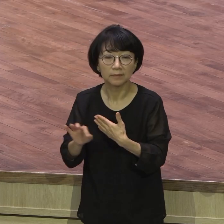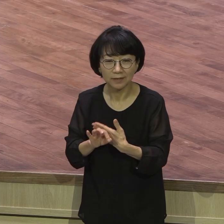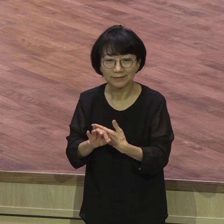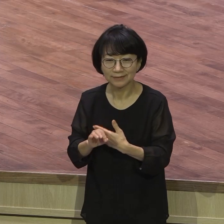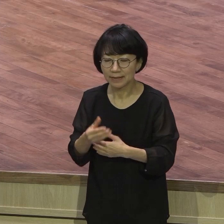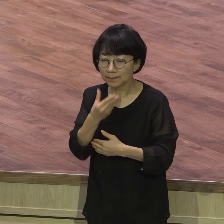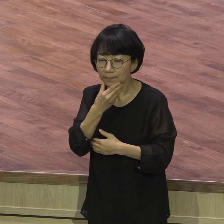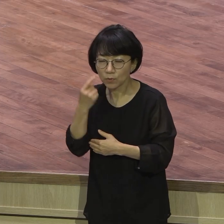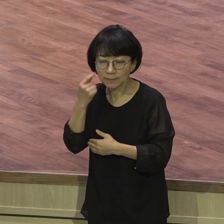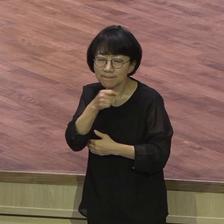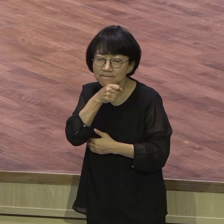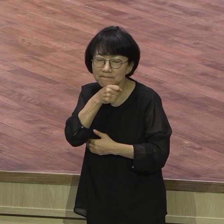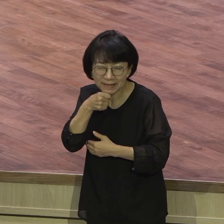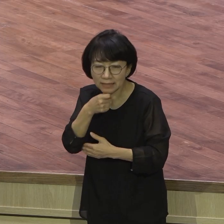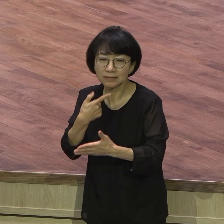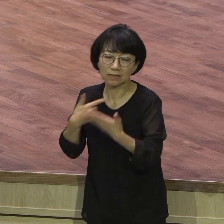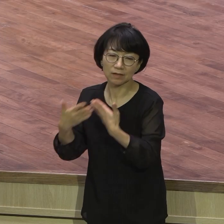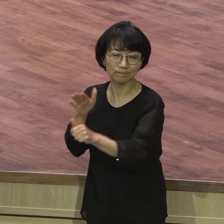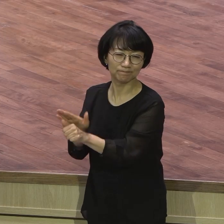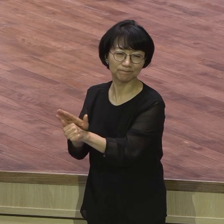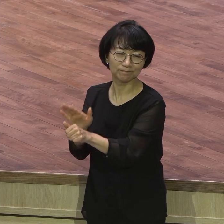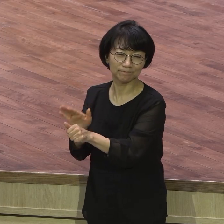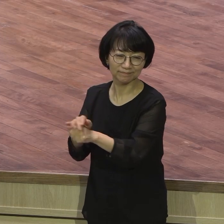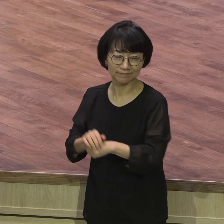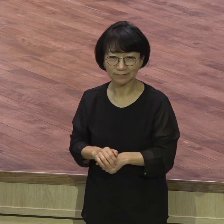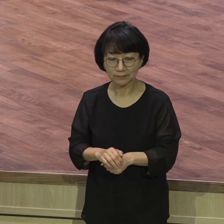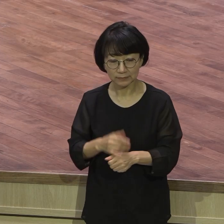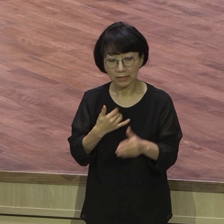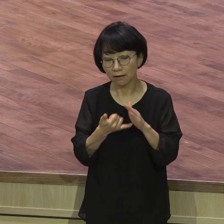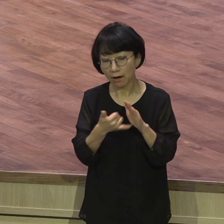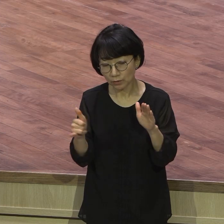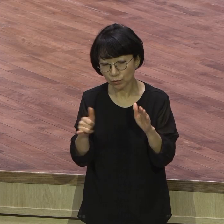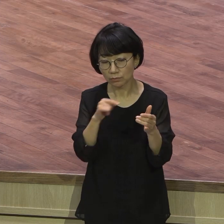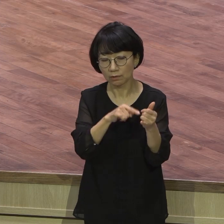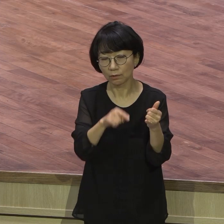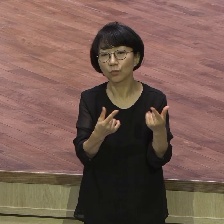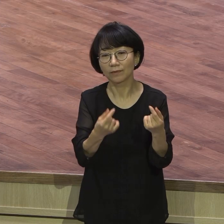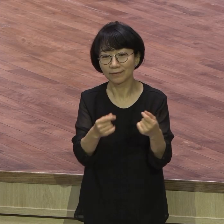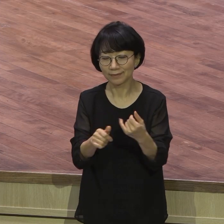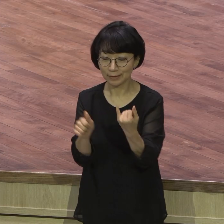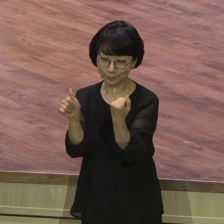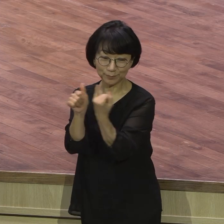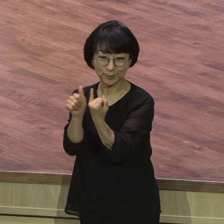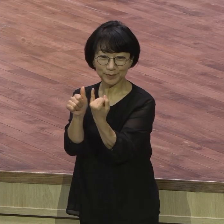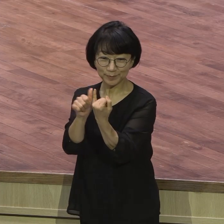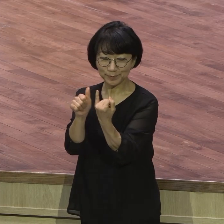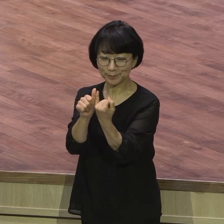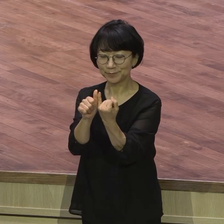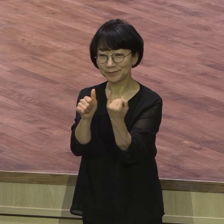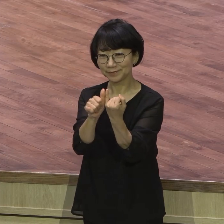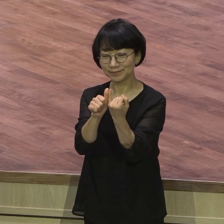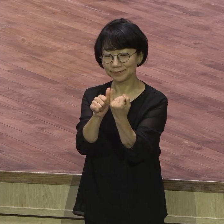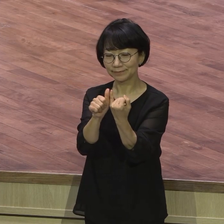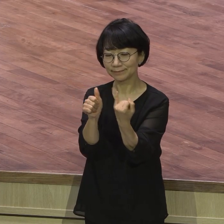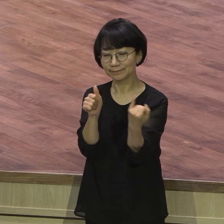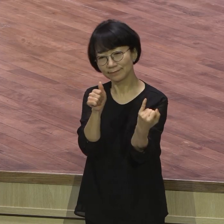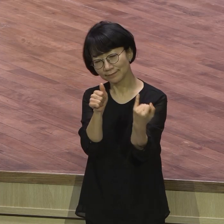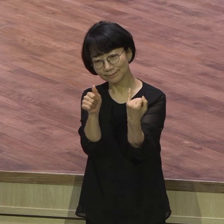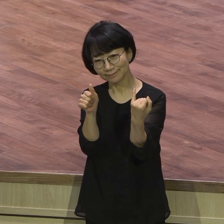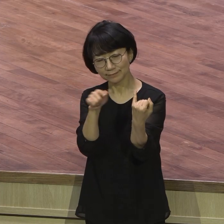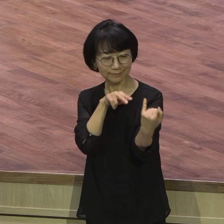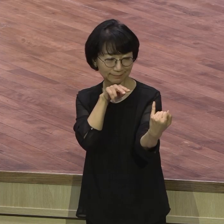복음의 맛을 보게 해준 겁니다 가족들에게는 마찬가지에요 이런 부부 사이에도요 남편이